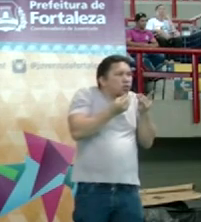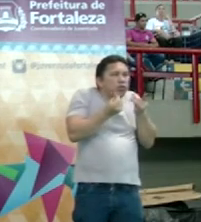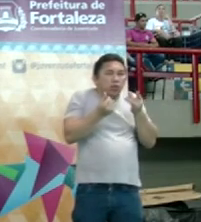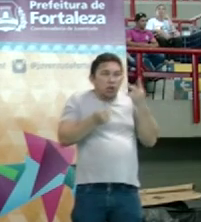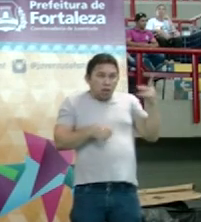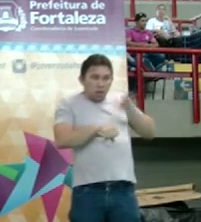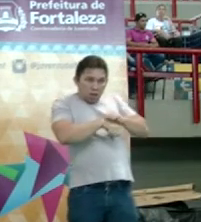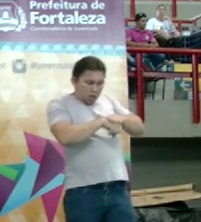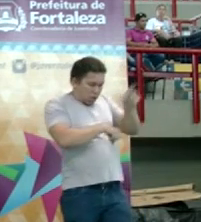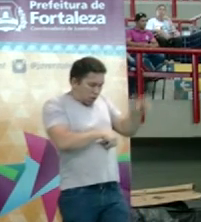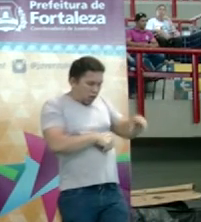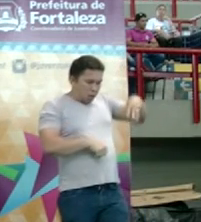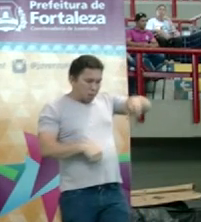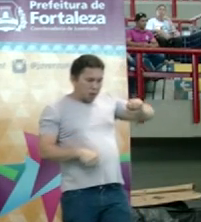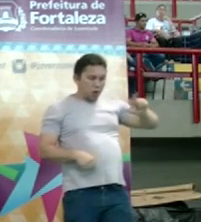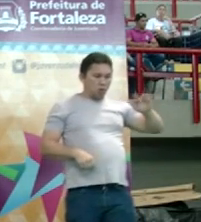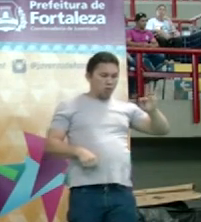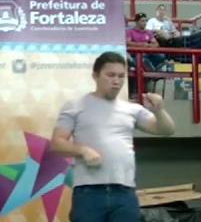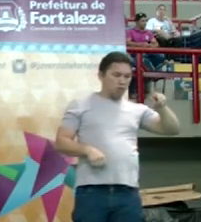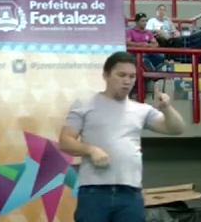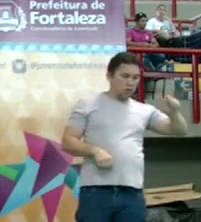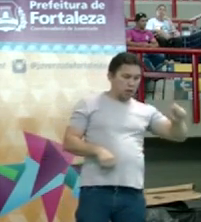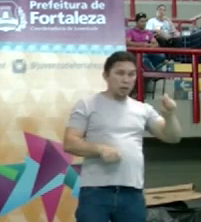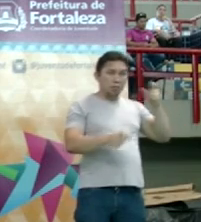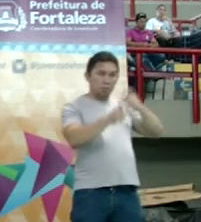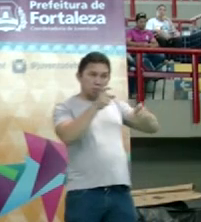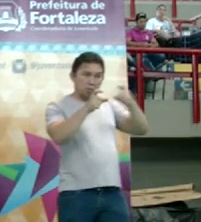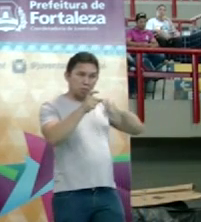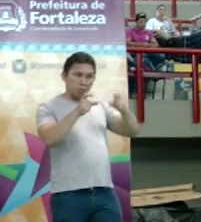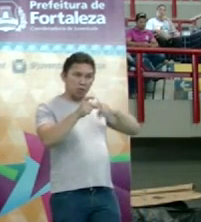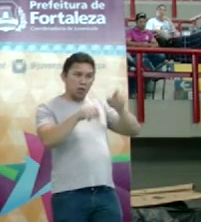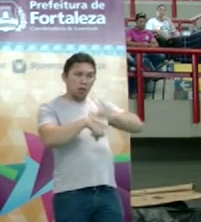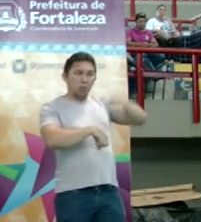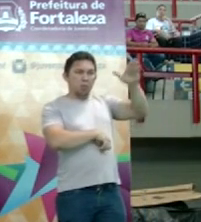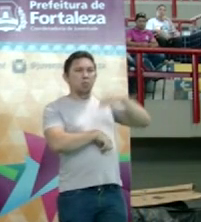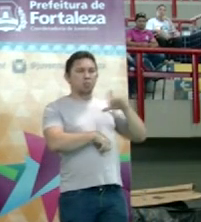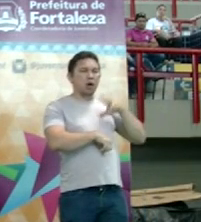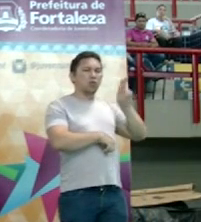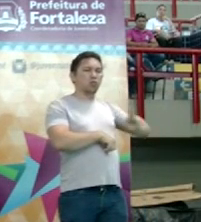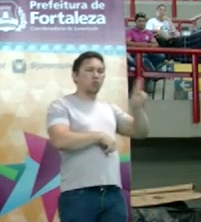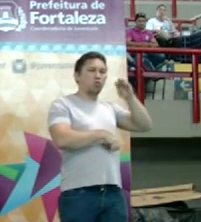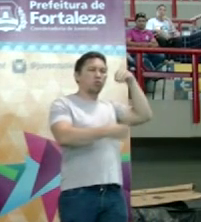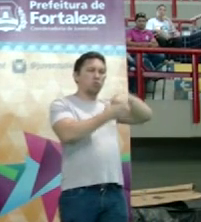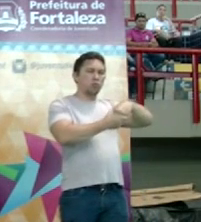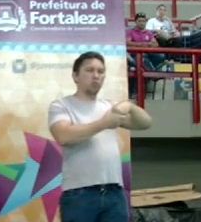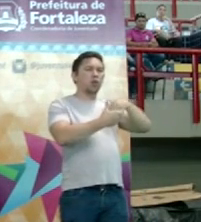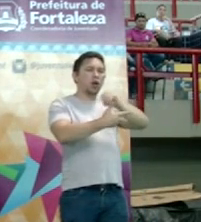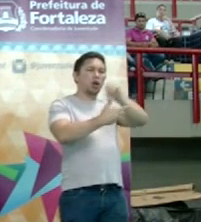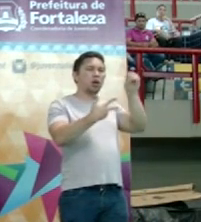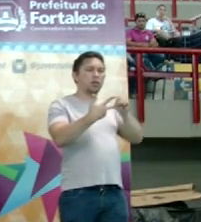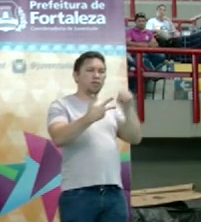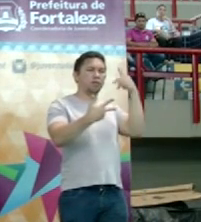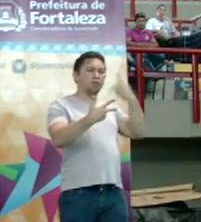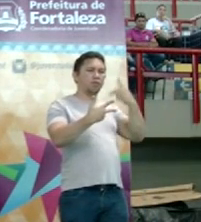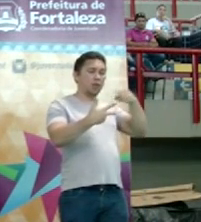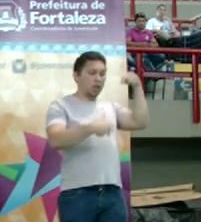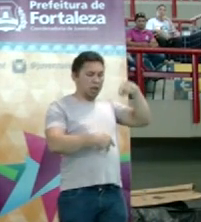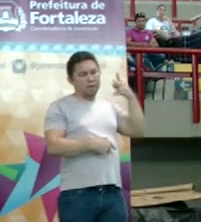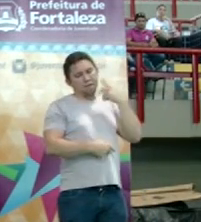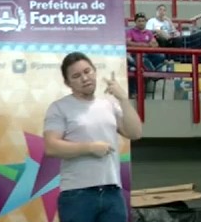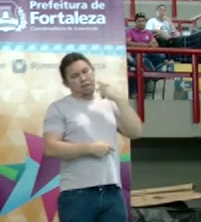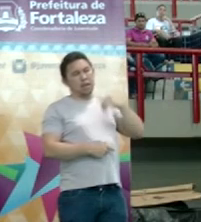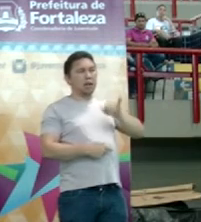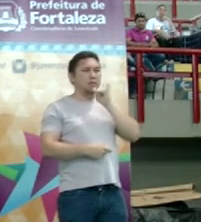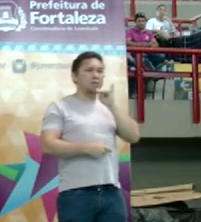Então a Mafalda é sim a tirinha mais concorrida ao vestibular do Enem. Aqui no Ceará,